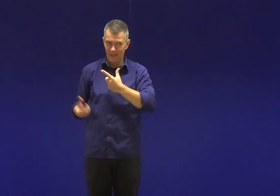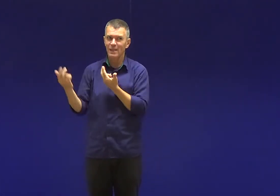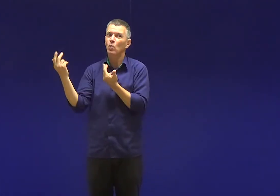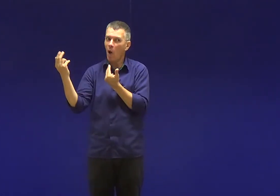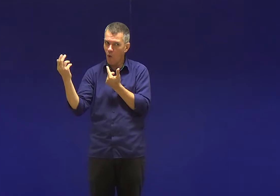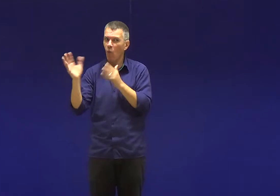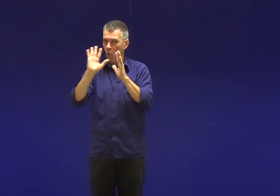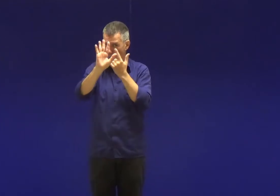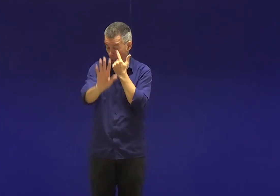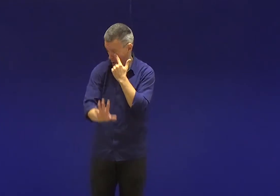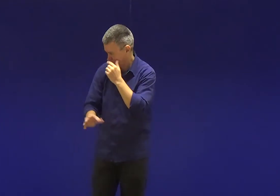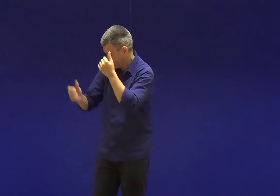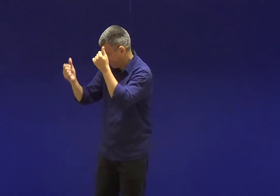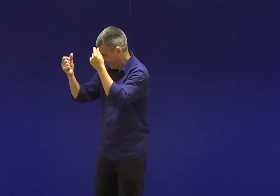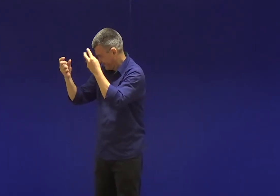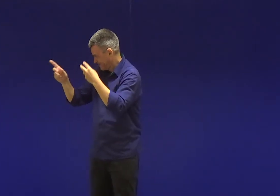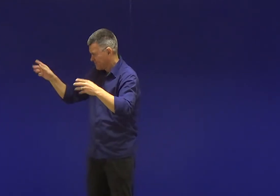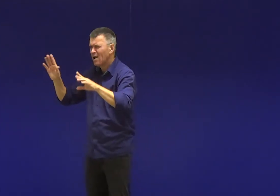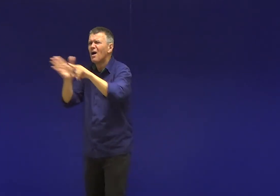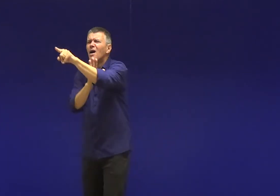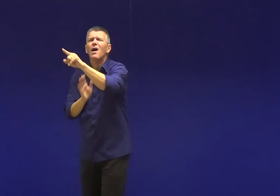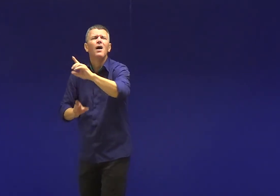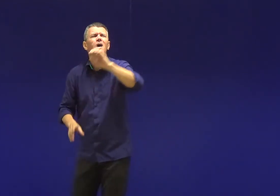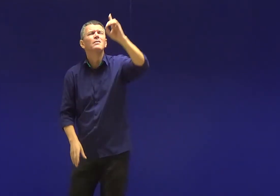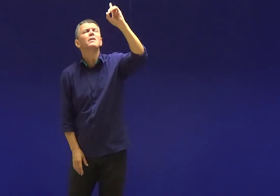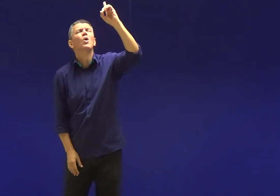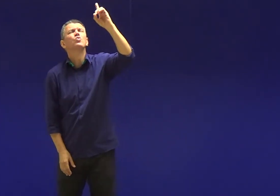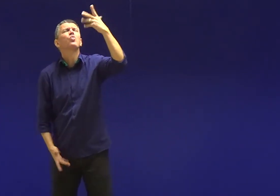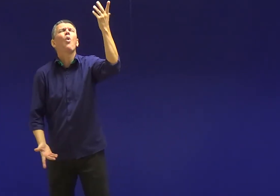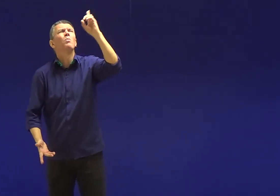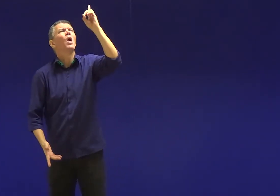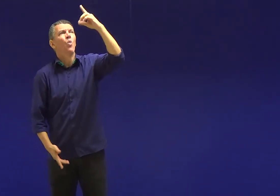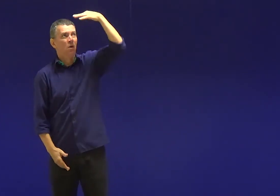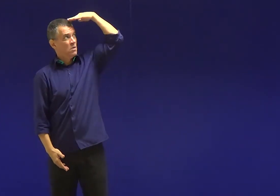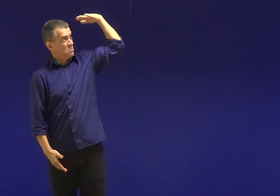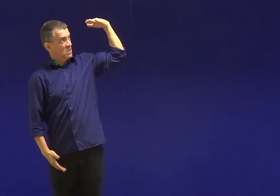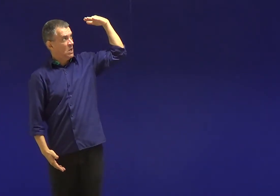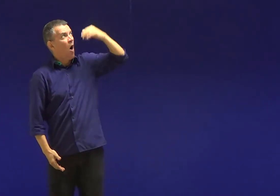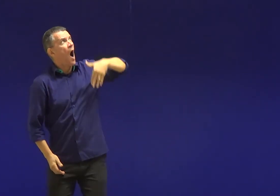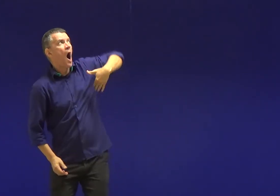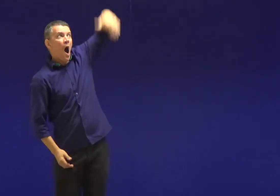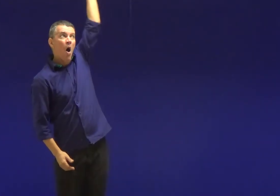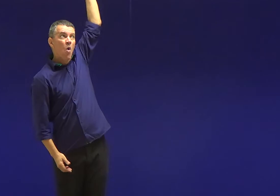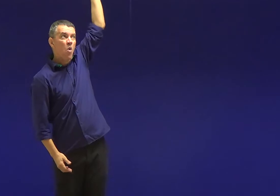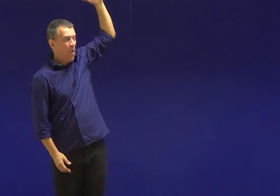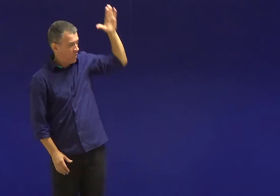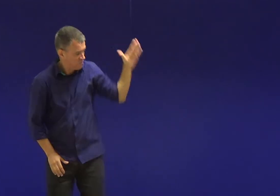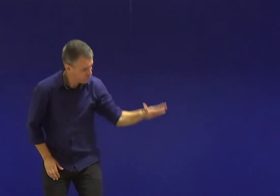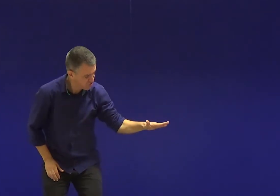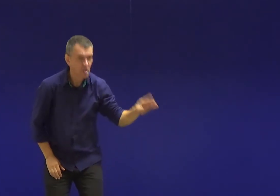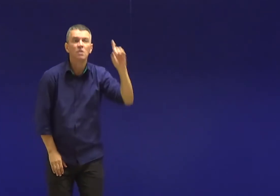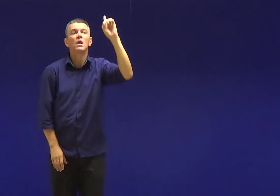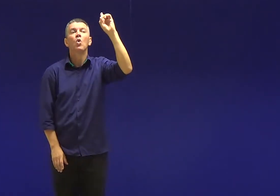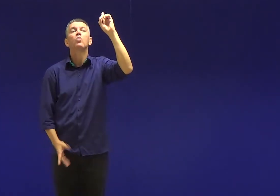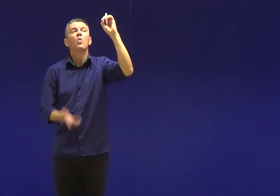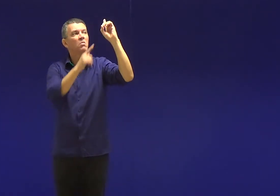Depois eu vou dar uma coisa mais clara para vocês entenderem. Mas eu pergunto, e Deus? Deus é mais alto? Ele é mais baixo que